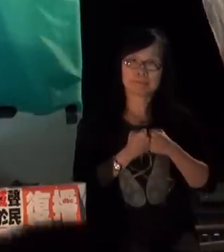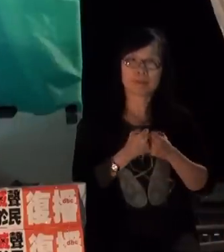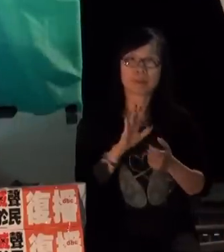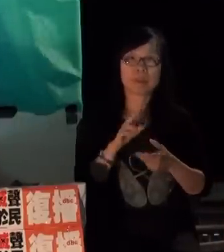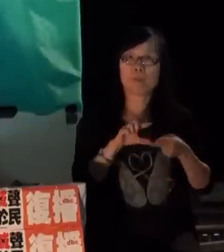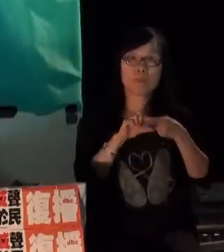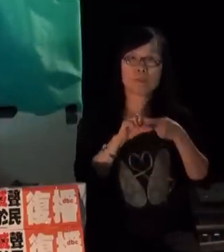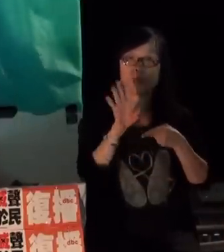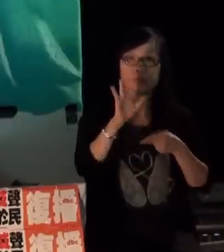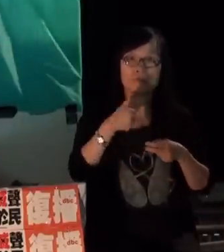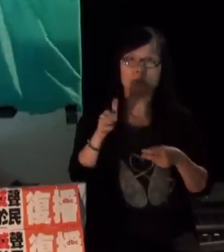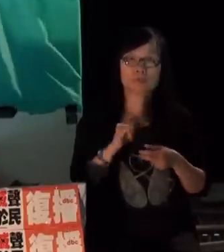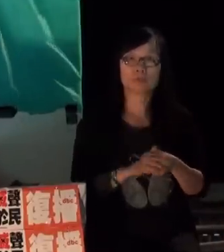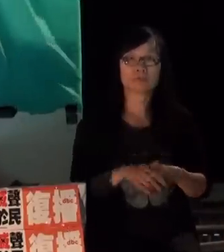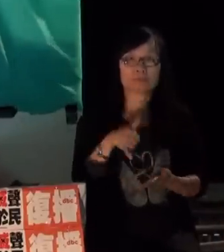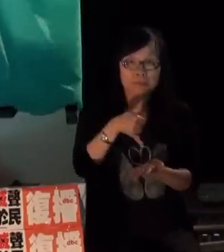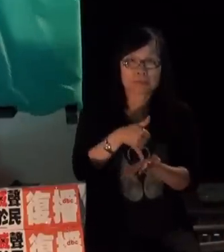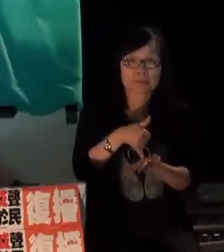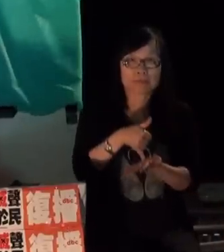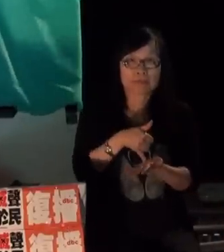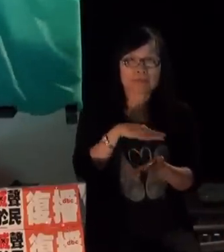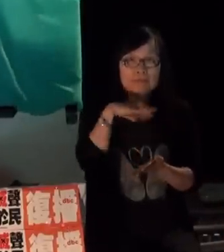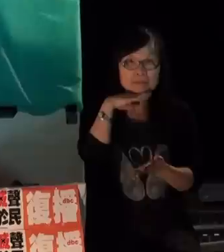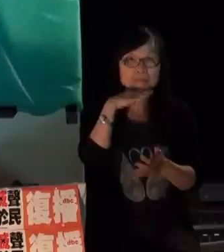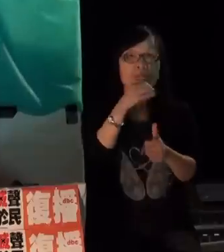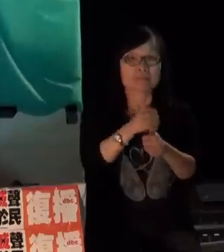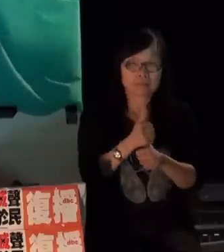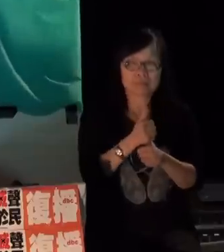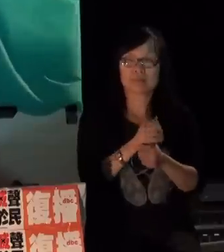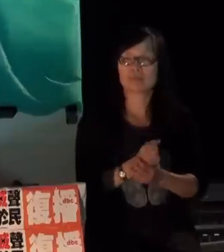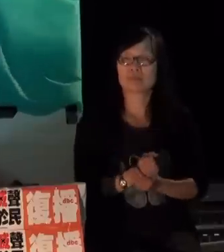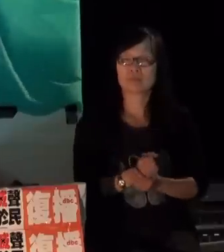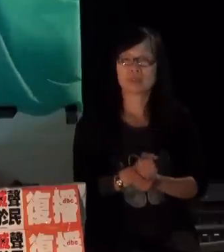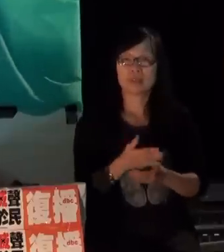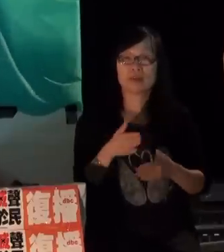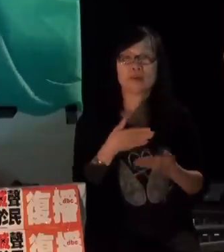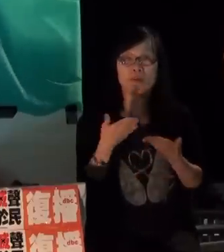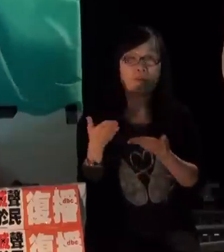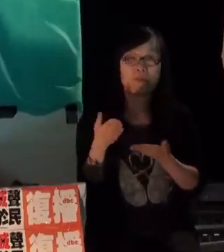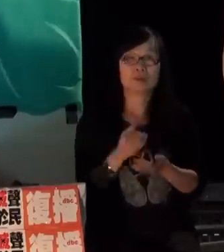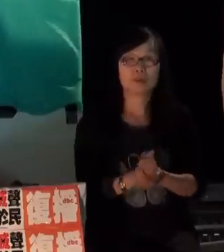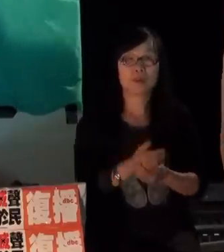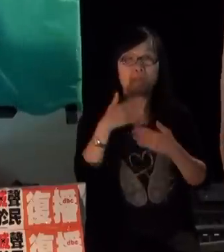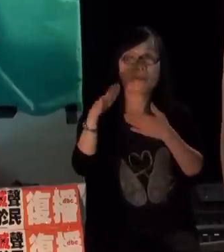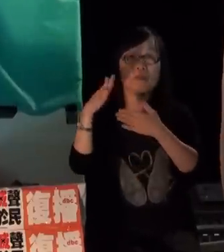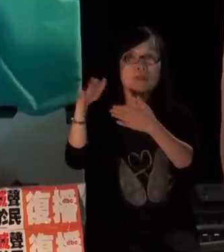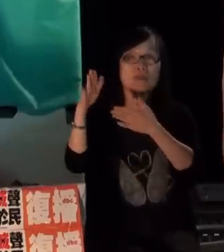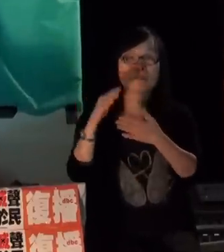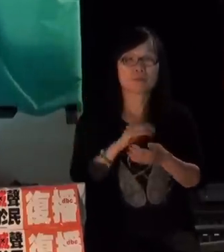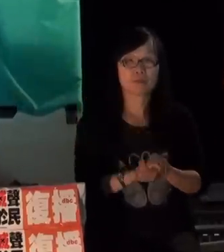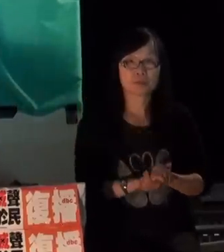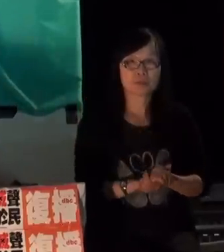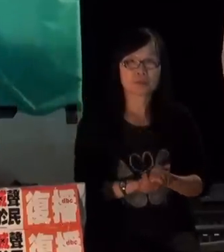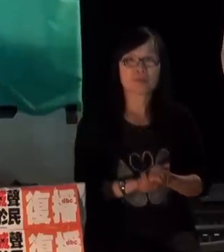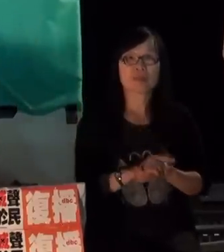又唔和又唔走，企喺度等人捉。咁啊，葉明心 end up 就點咧？就俾人拎咗去加爾各答嗰度，